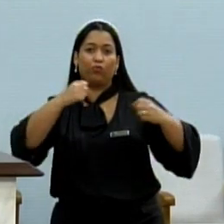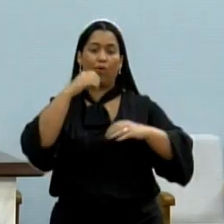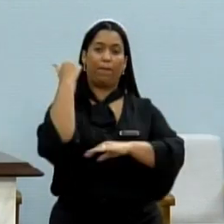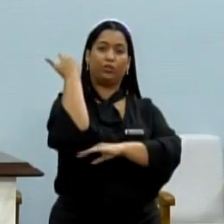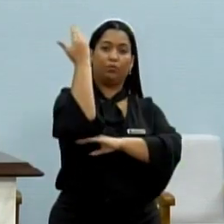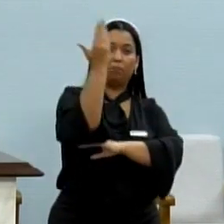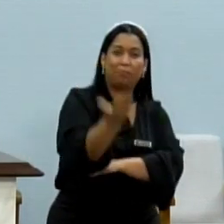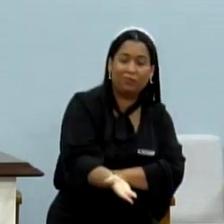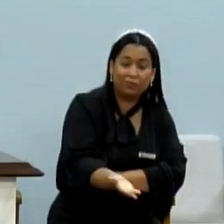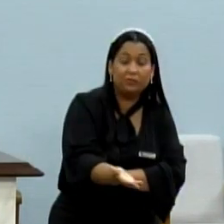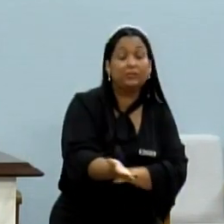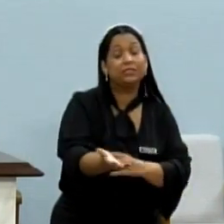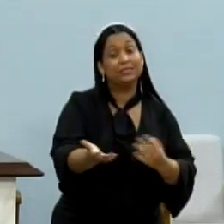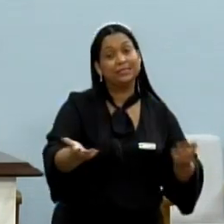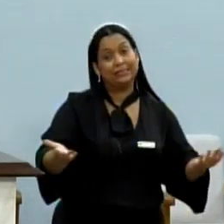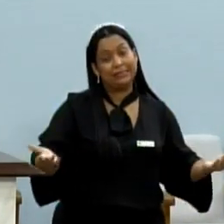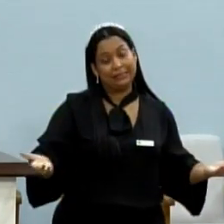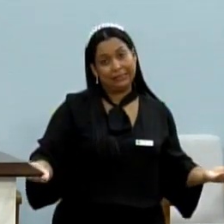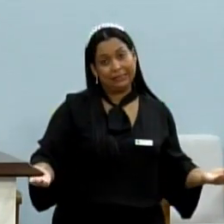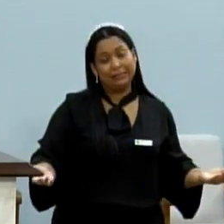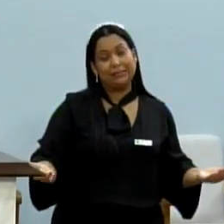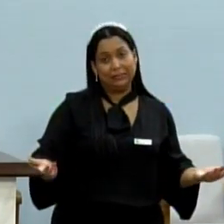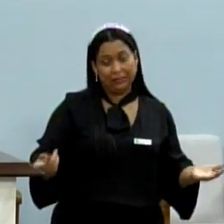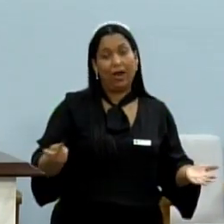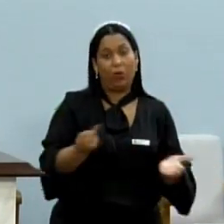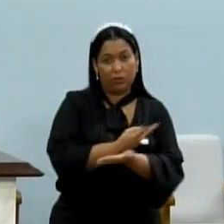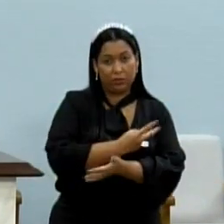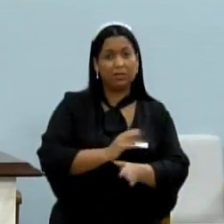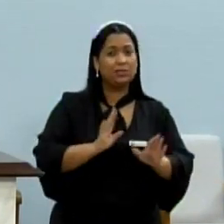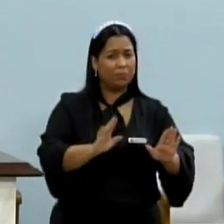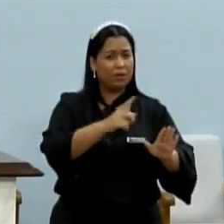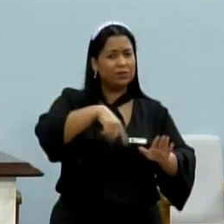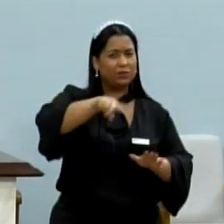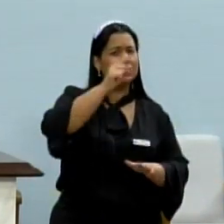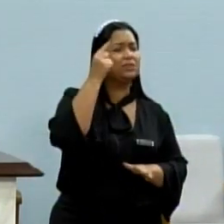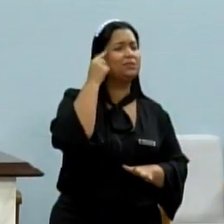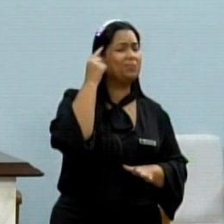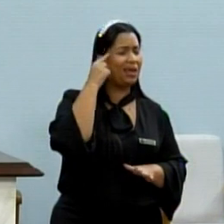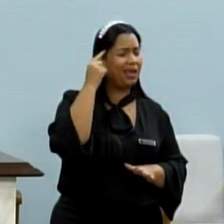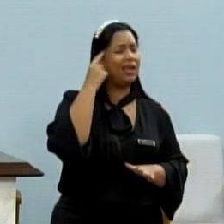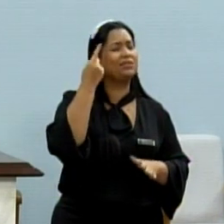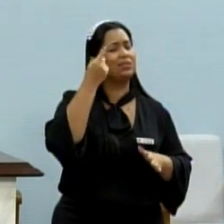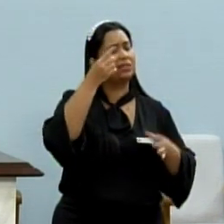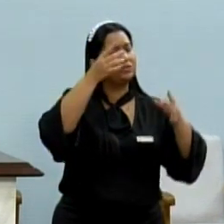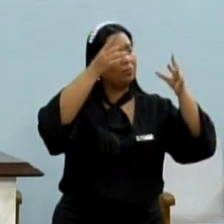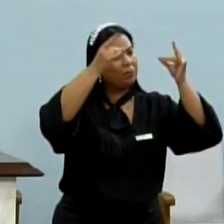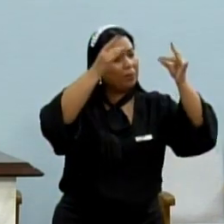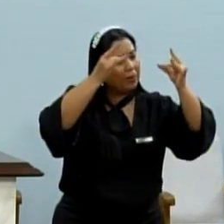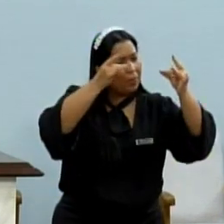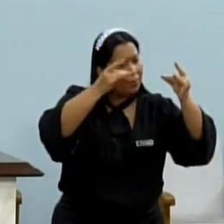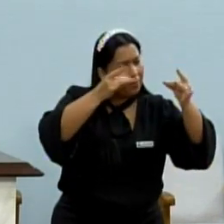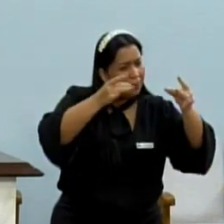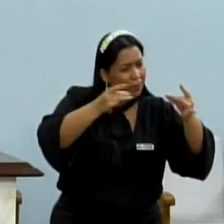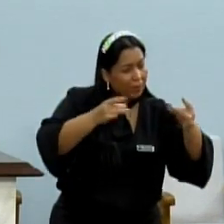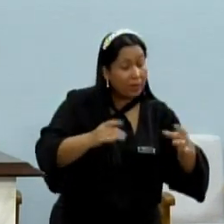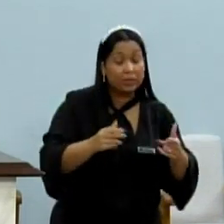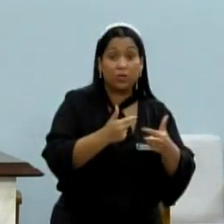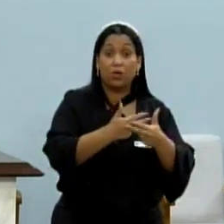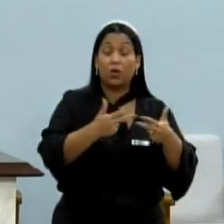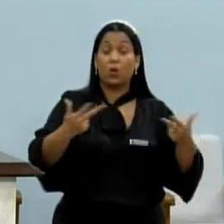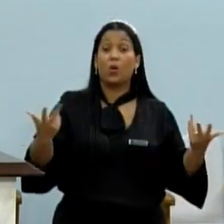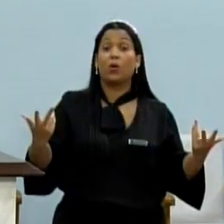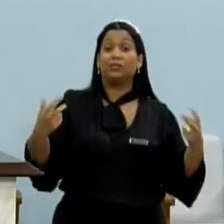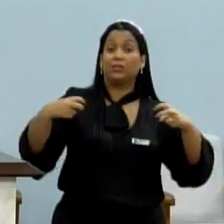Fatalidades existem, nós sabemos, mas eu peço aos senhores que pensem nesses relatos. O quanto há de